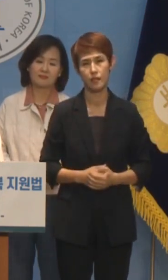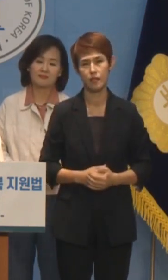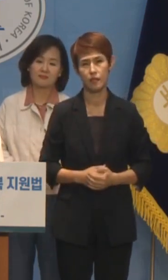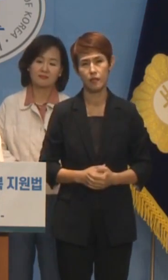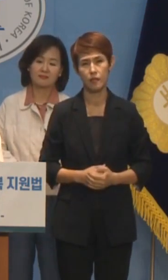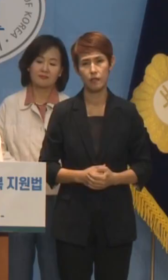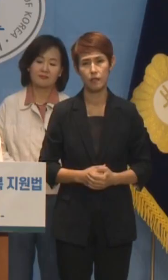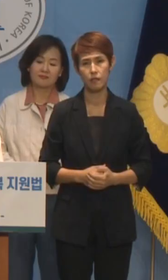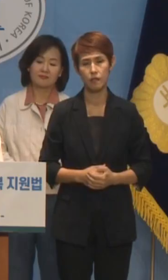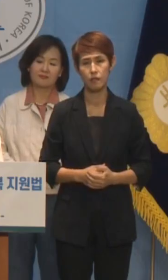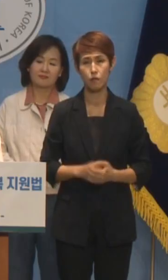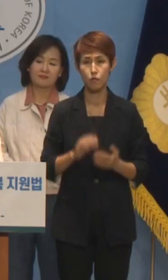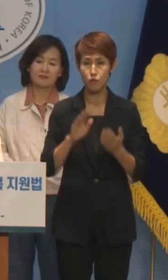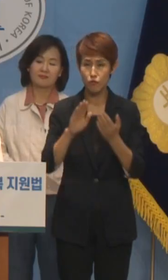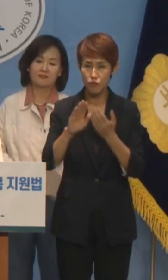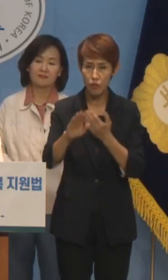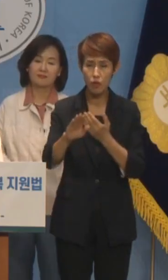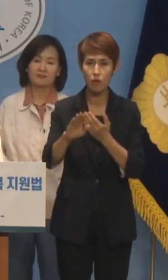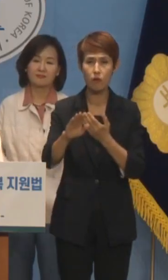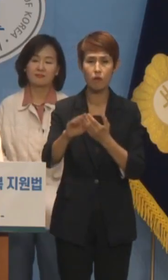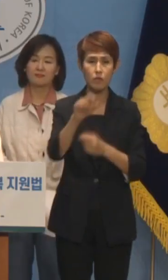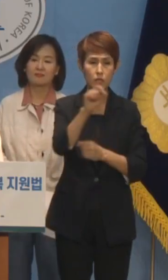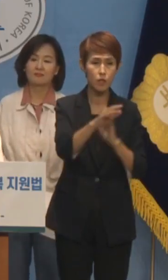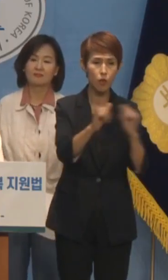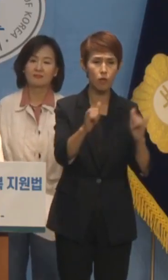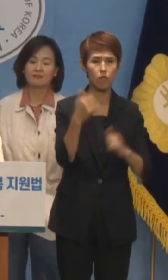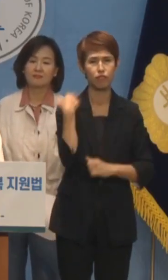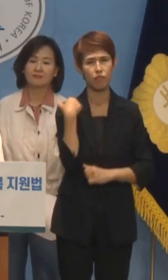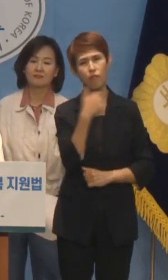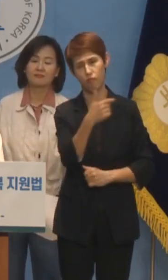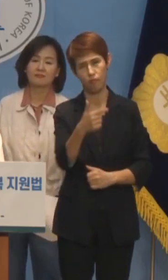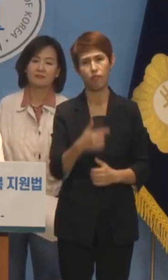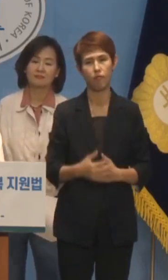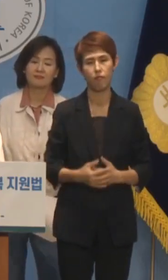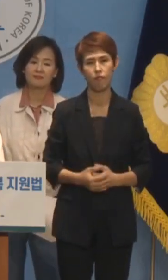그러나 그 후유증은 남은 직원들의 몫이 되었습니다.